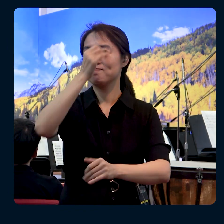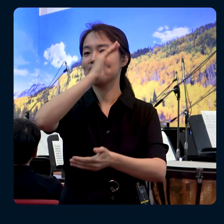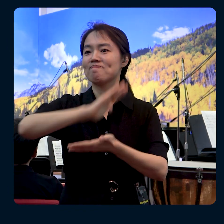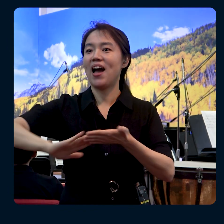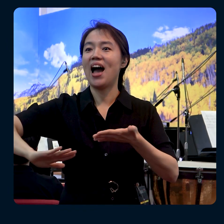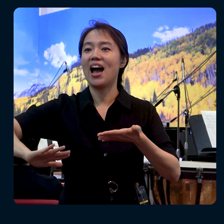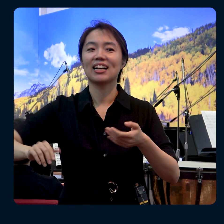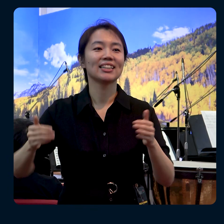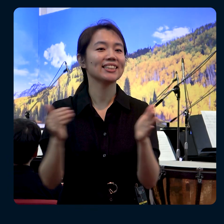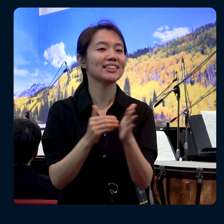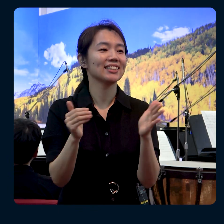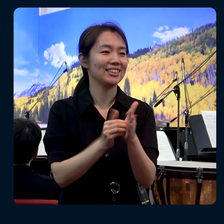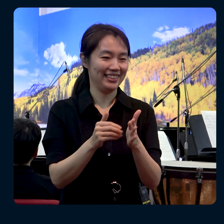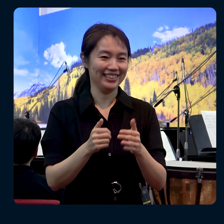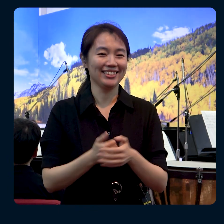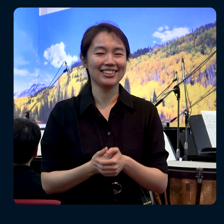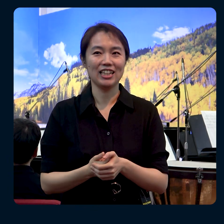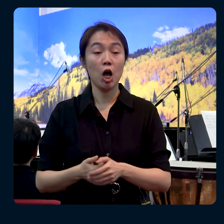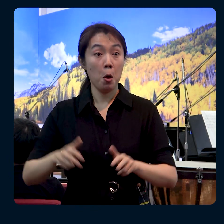그것들이 못 돌이킵니다.